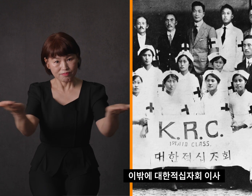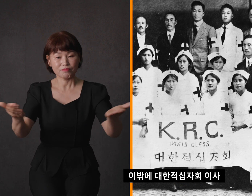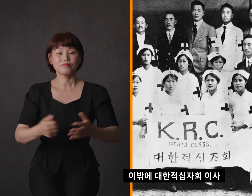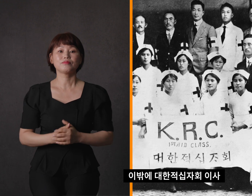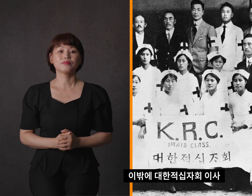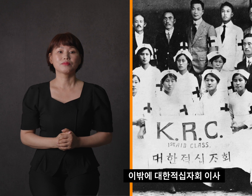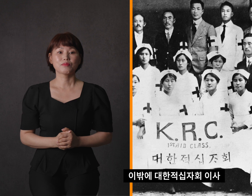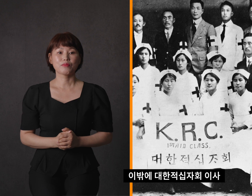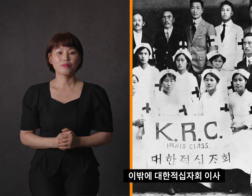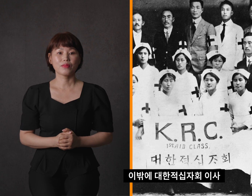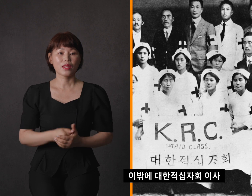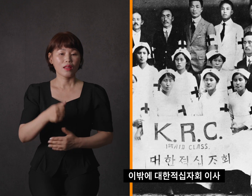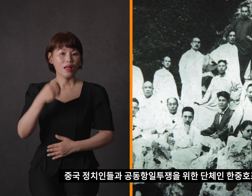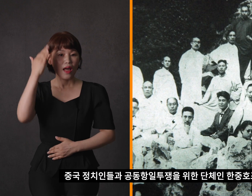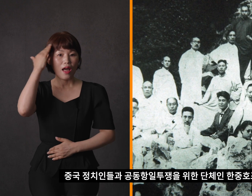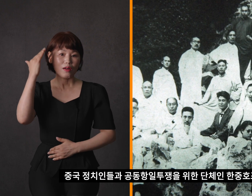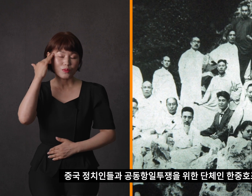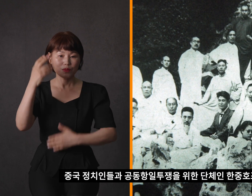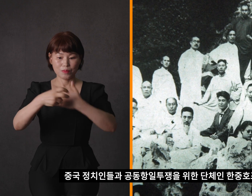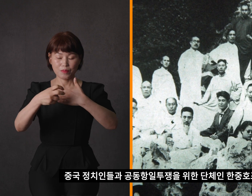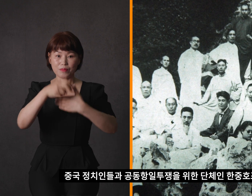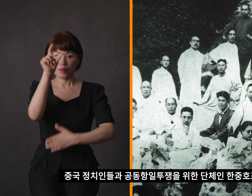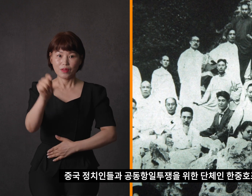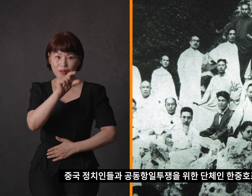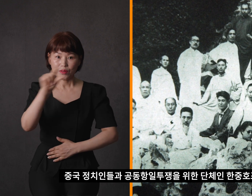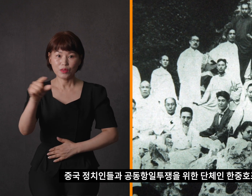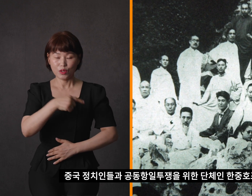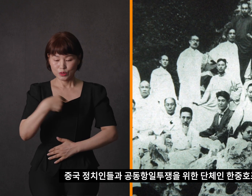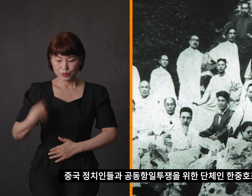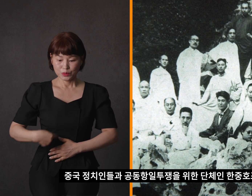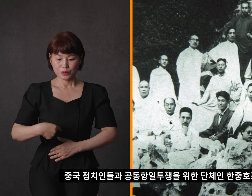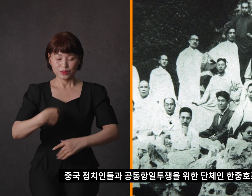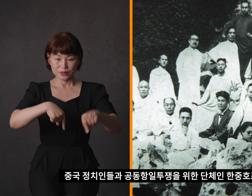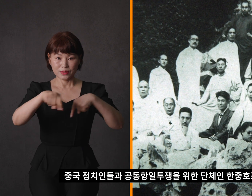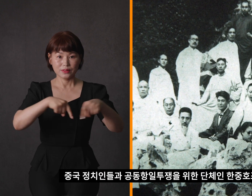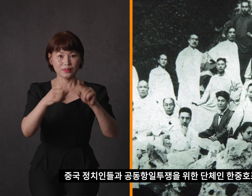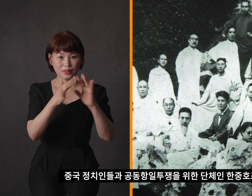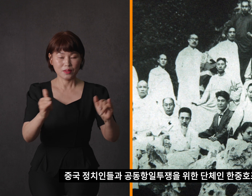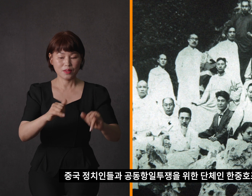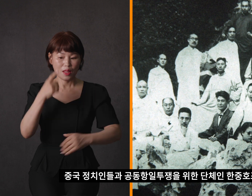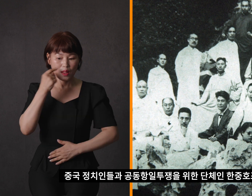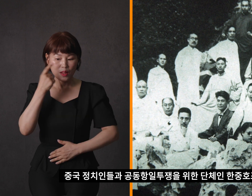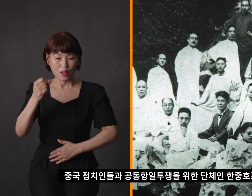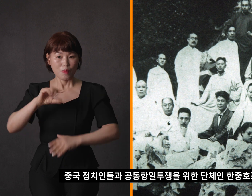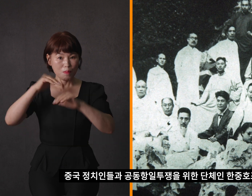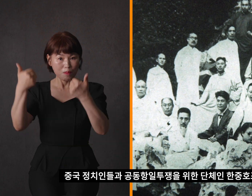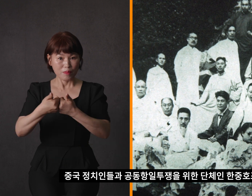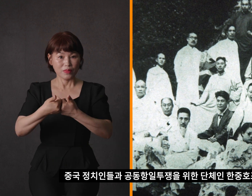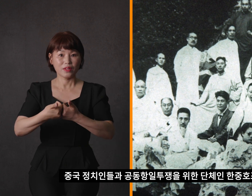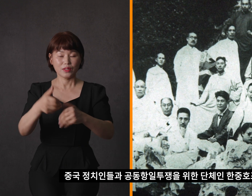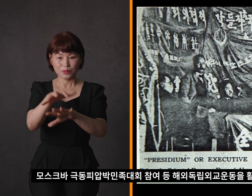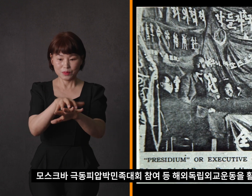밖에 대한적십자회 이사, 중국 정치인들과 공동 항일 투쟁을 위한 단체인 한중호조사